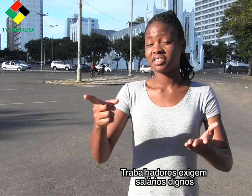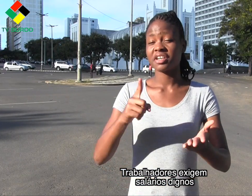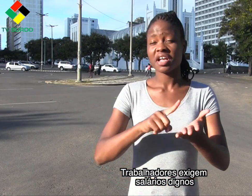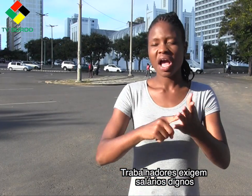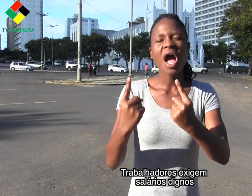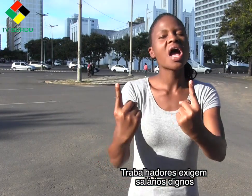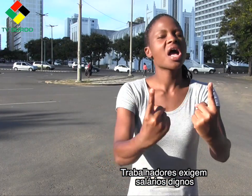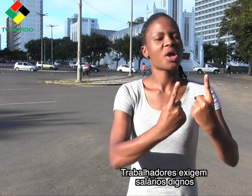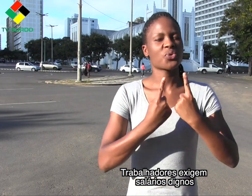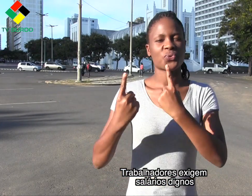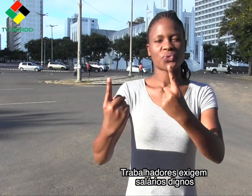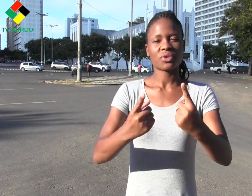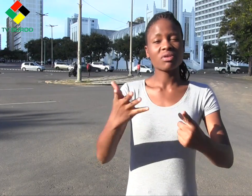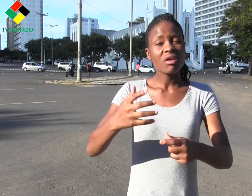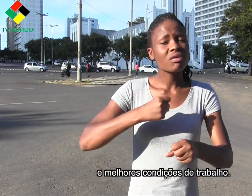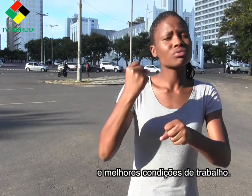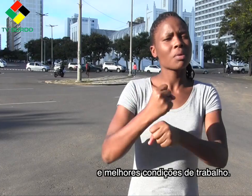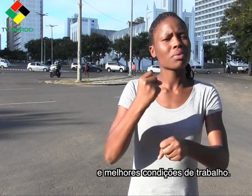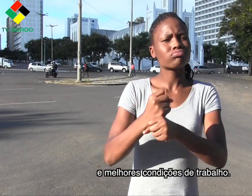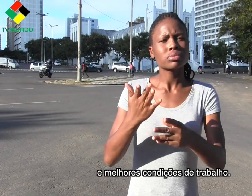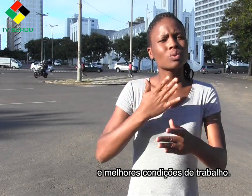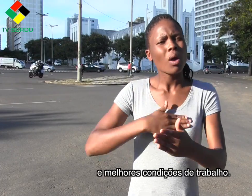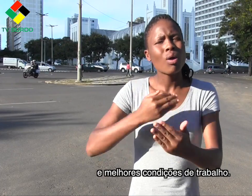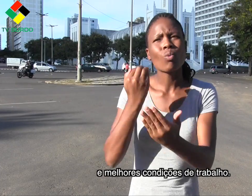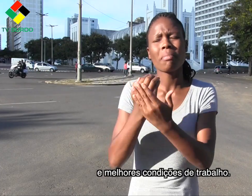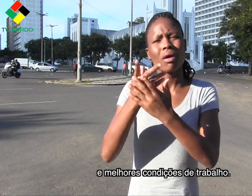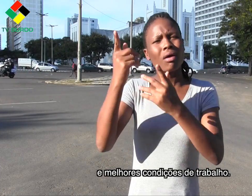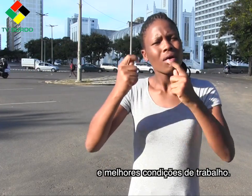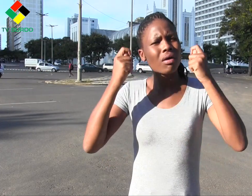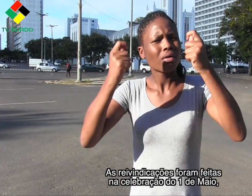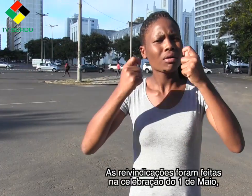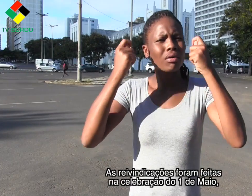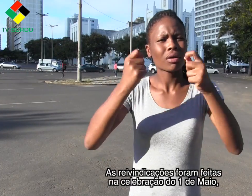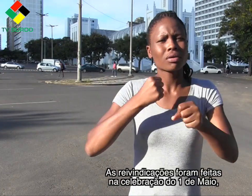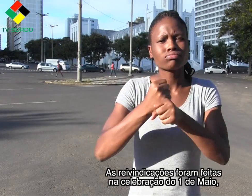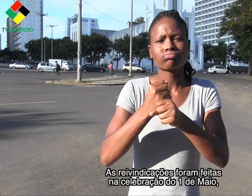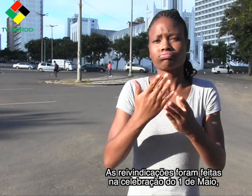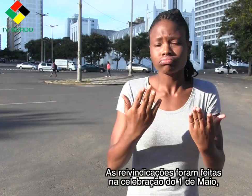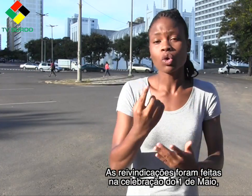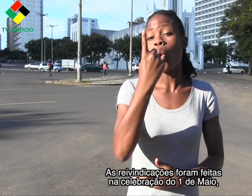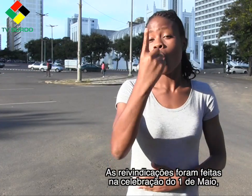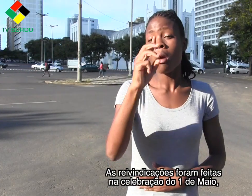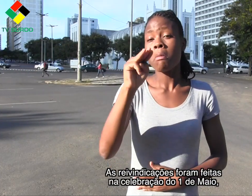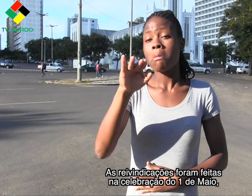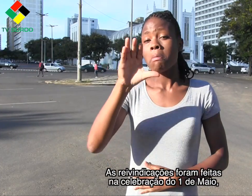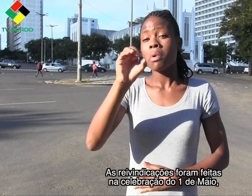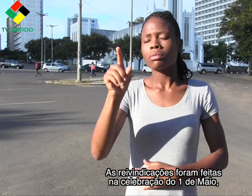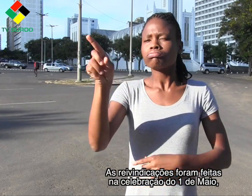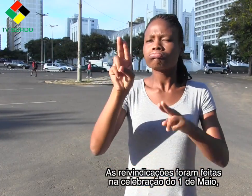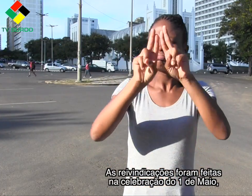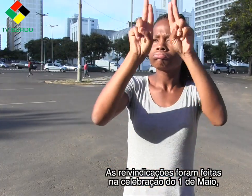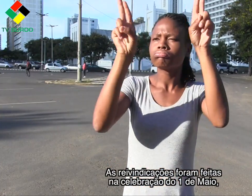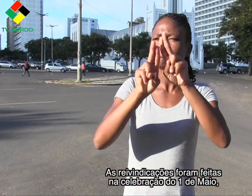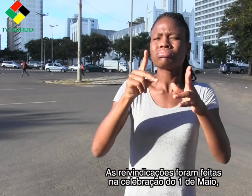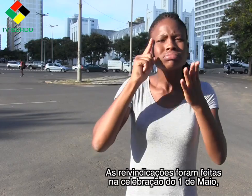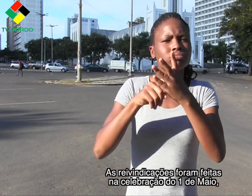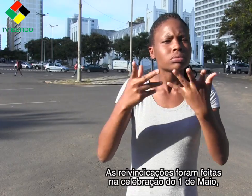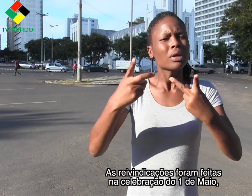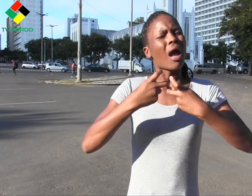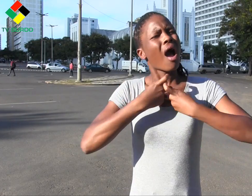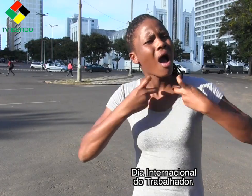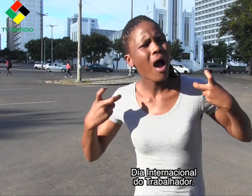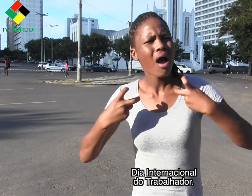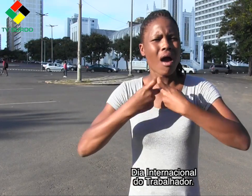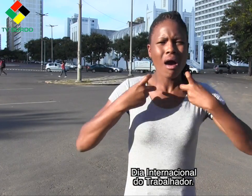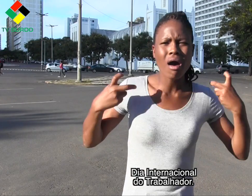Trabalhadores exigem salários dignos e melhores condições de trabalho. As reivindicações foram feitas na celebração do 1º de